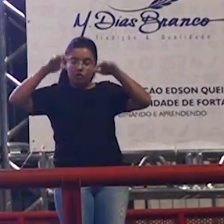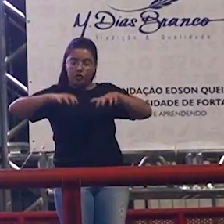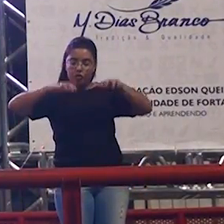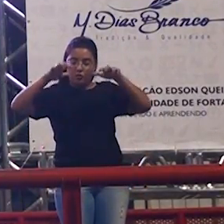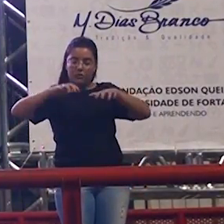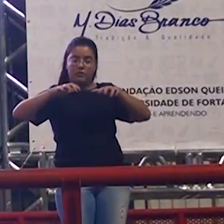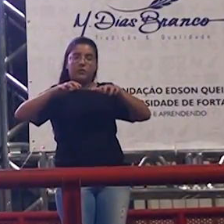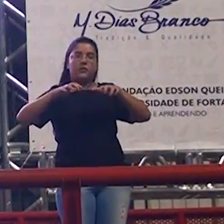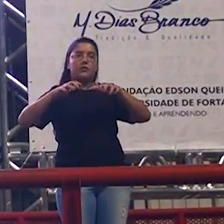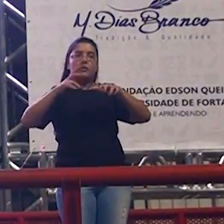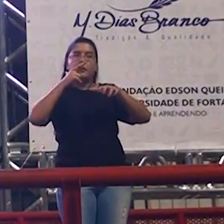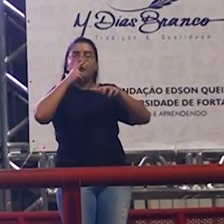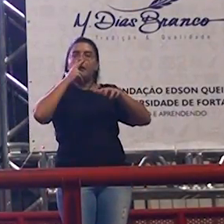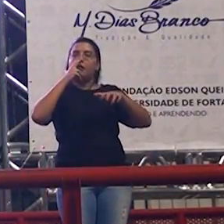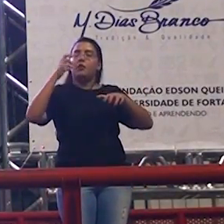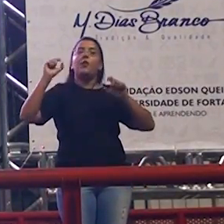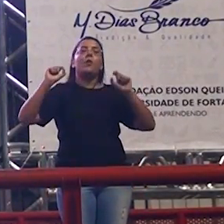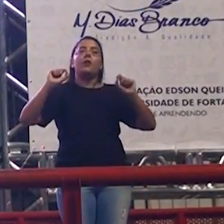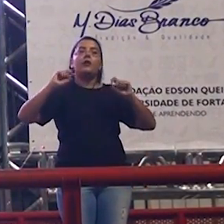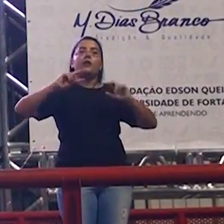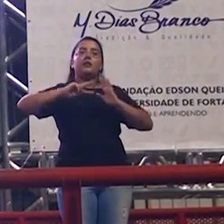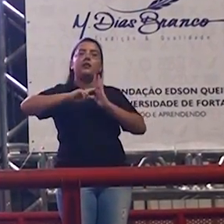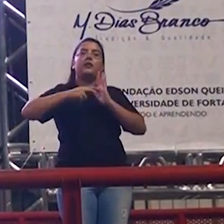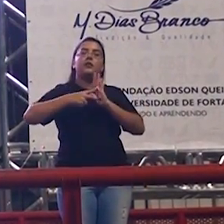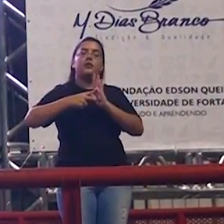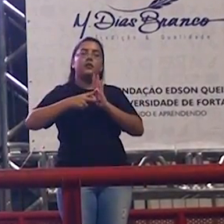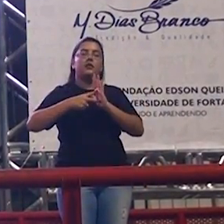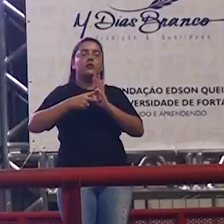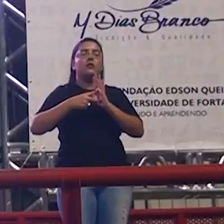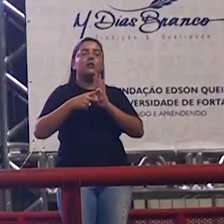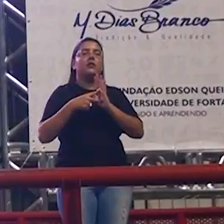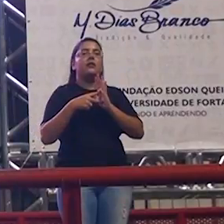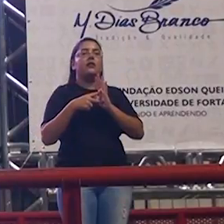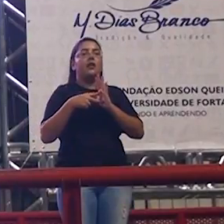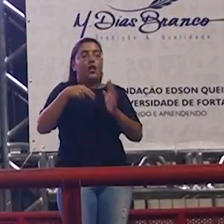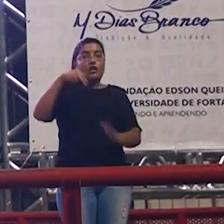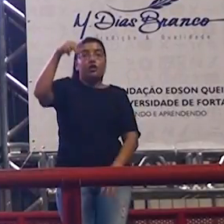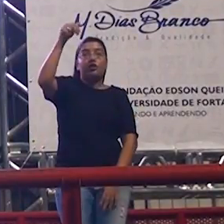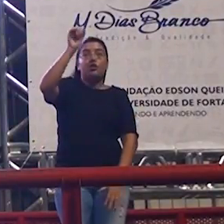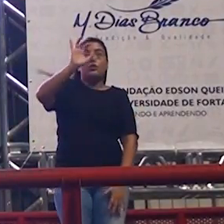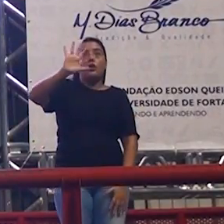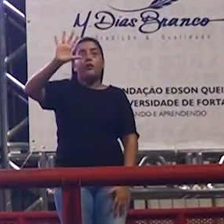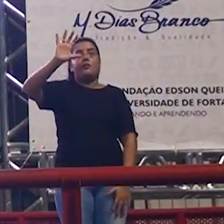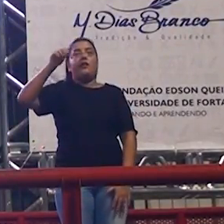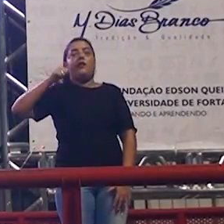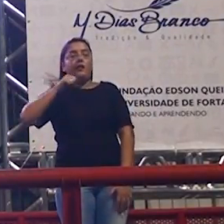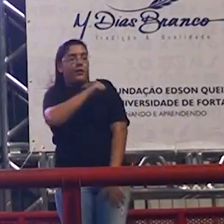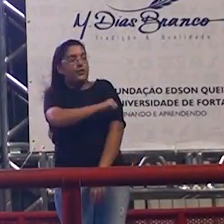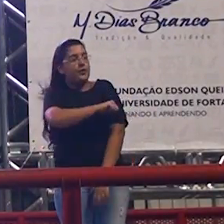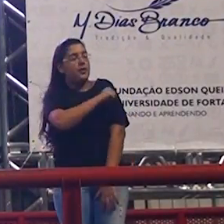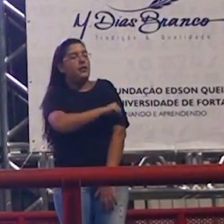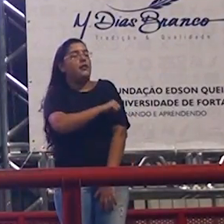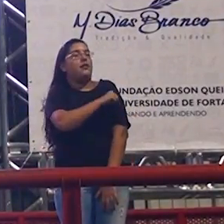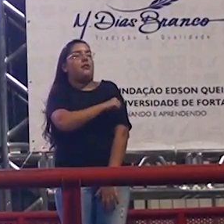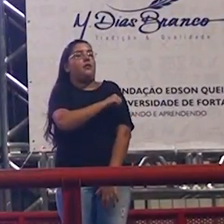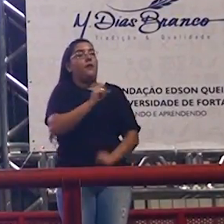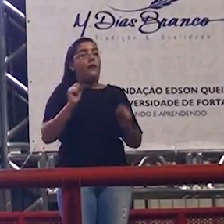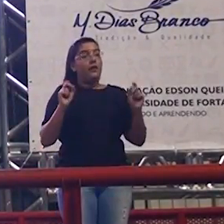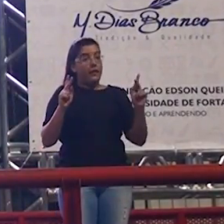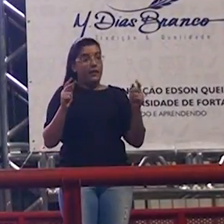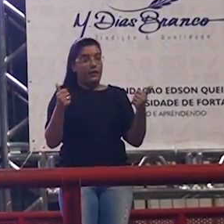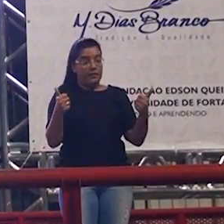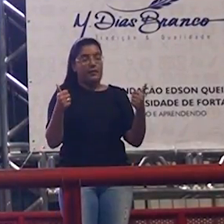chuvas frontais. Chuvas na zona da Mata Nordestina e no litoral, Rio de Janeiro e Espírito Santo. Tranquilo